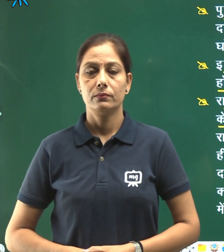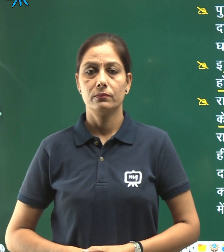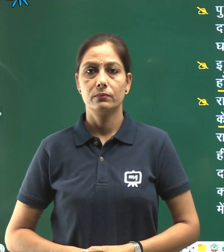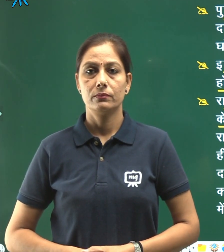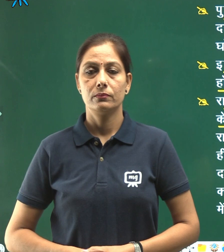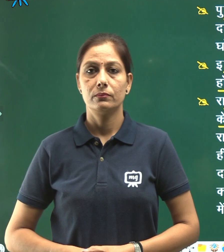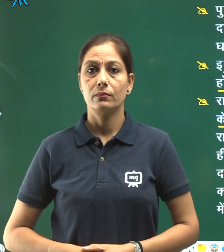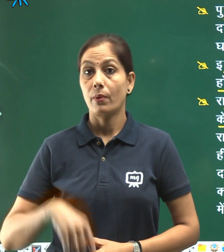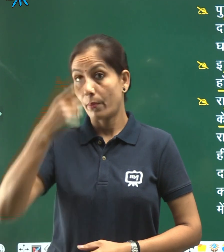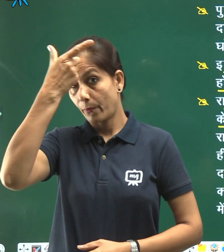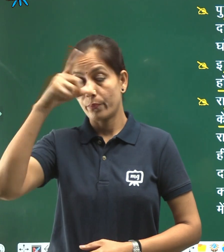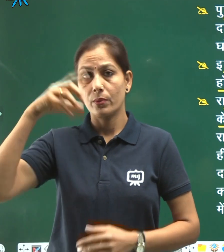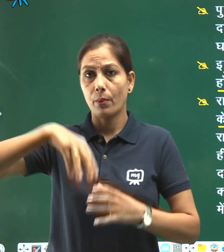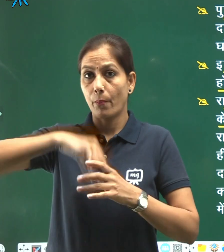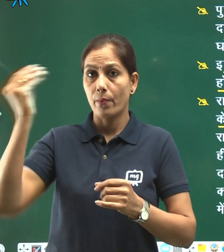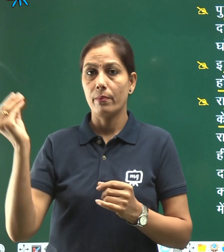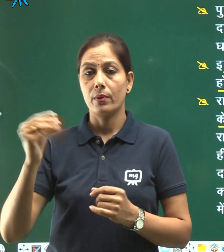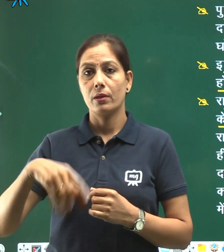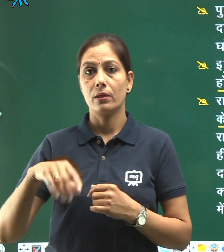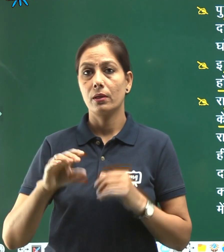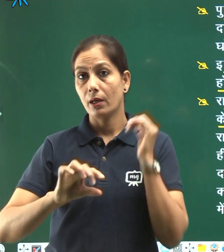विदेश में रहने वाले